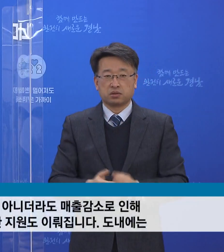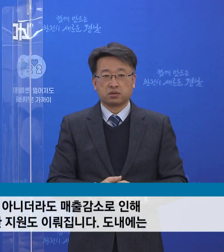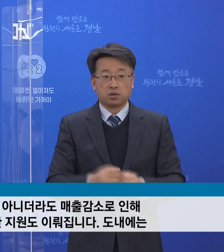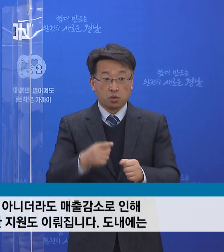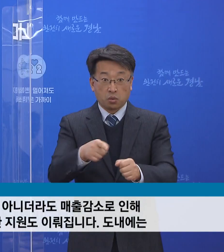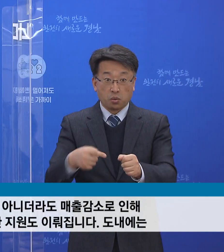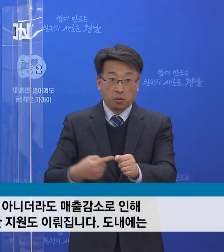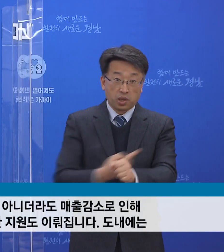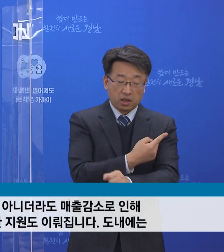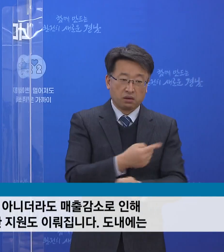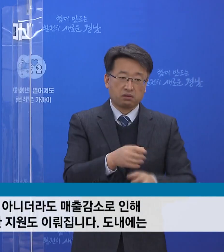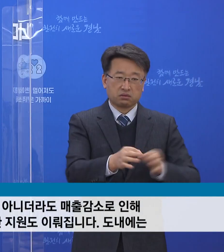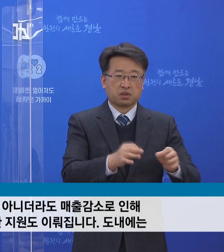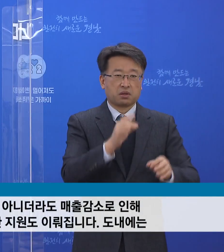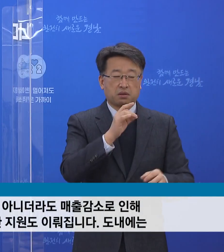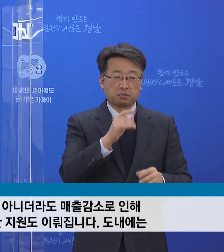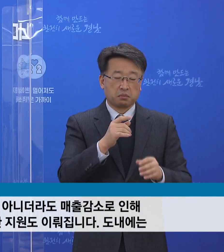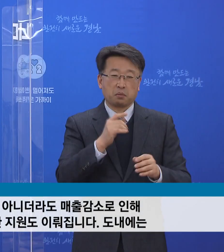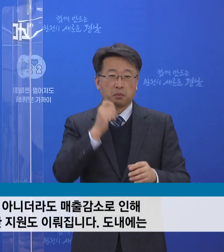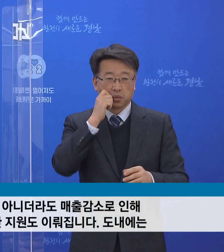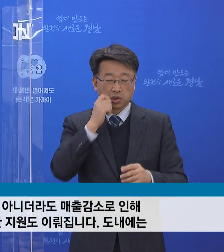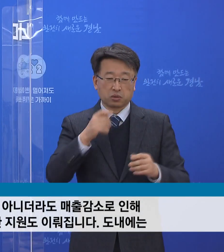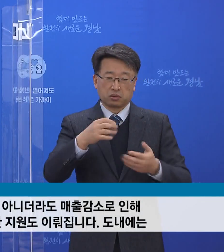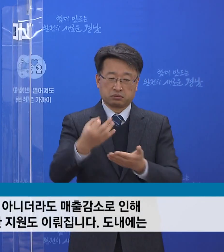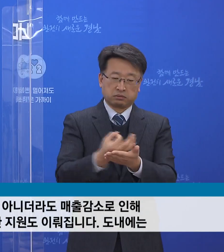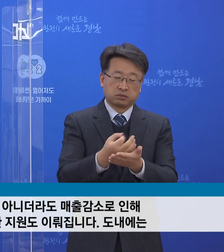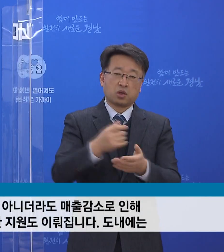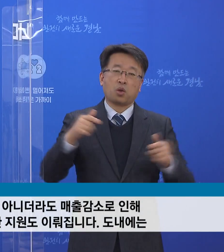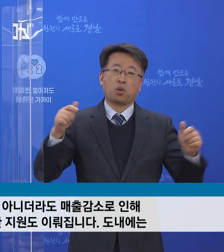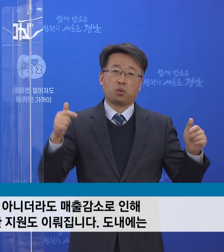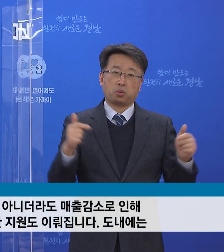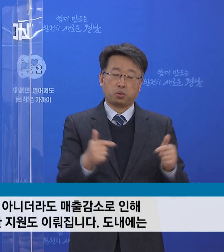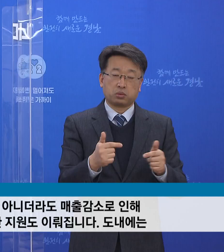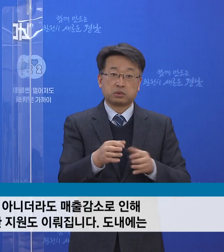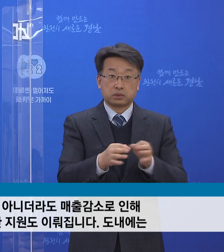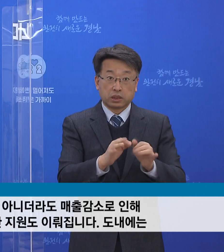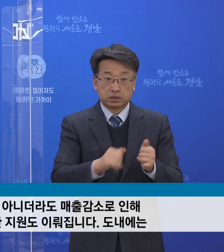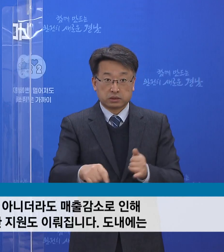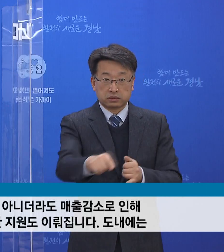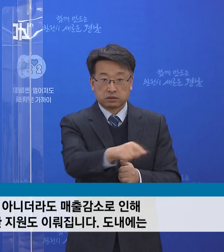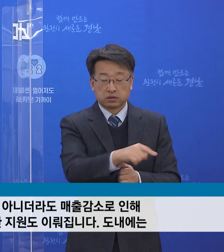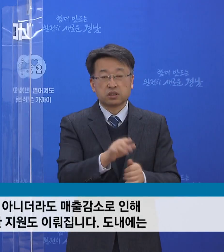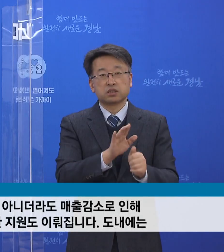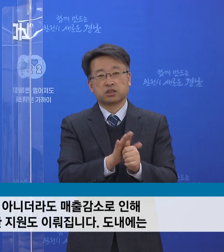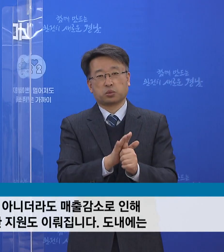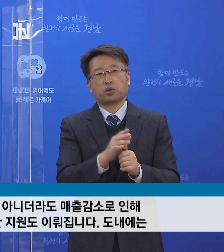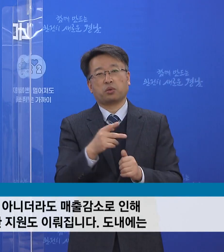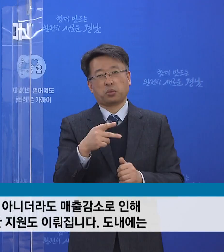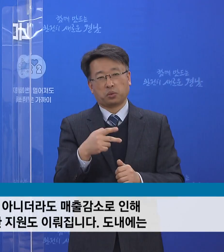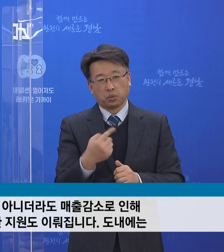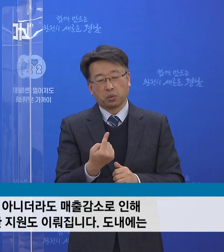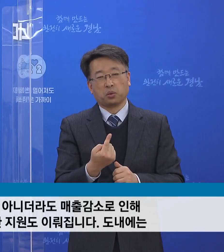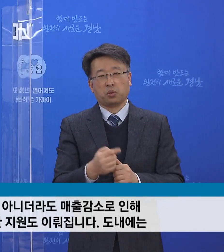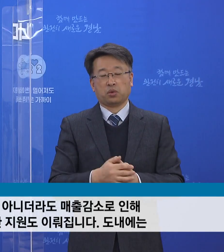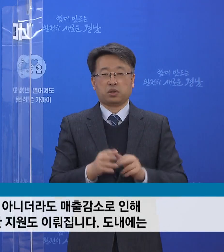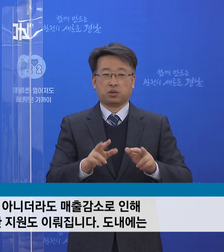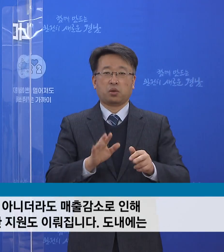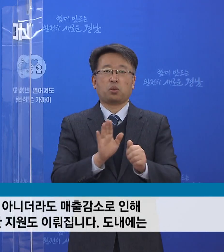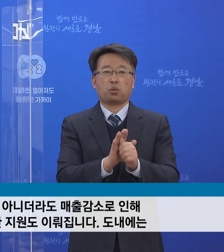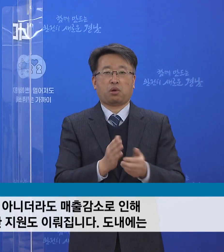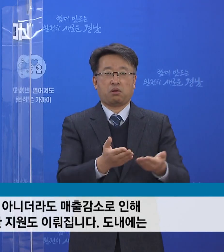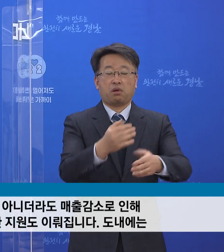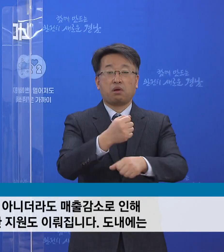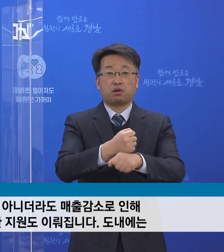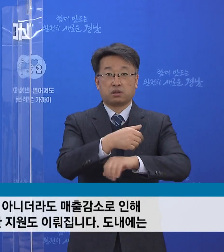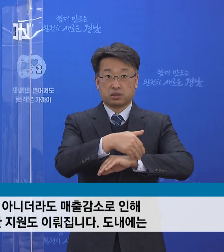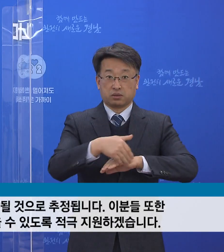대상이 아니더라도 매출 감소로 인해 피해를 입은 소상공인에 대한 지원도 이루어집니다